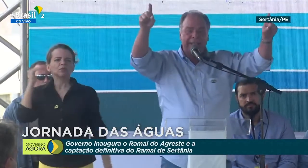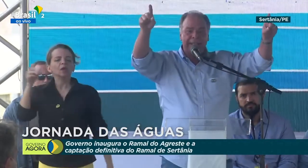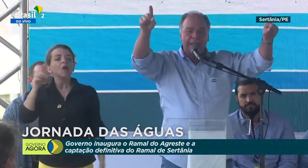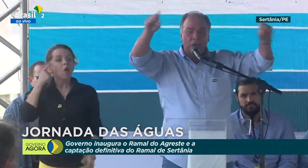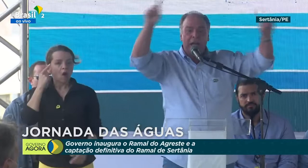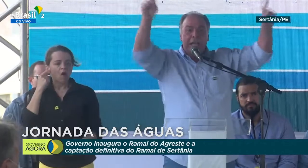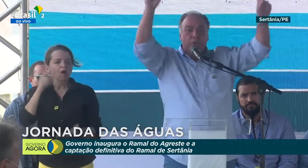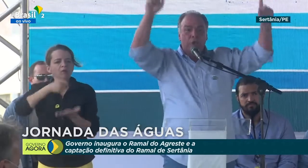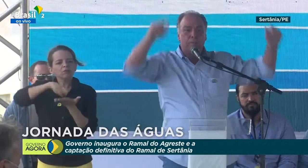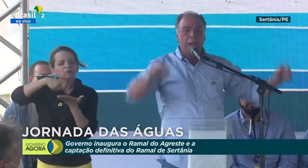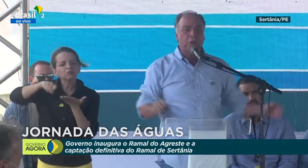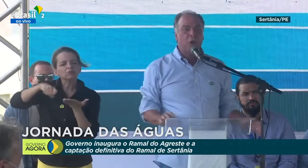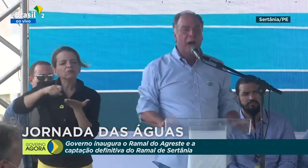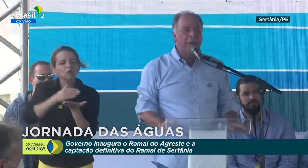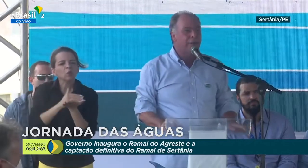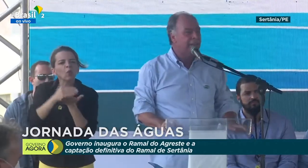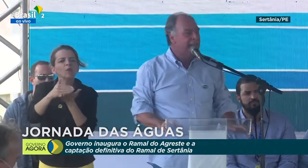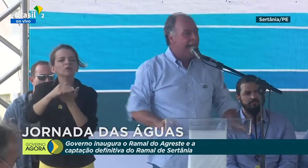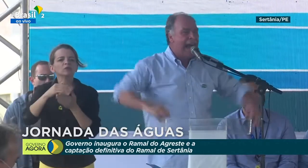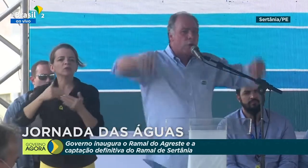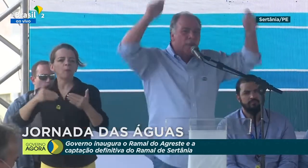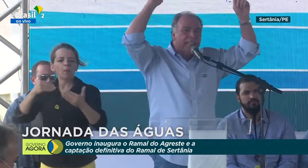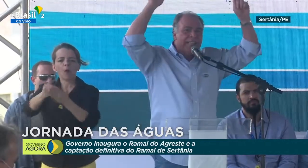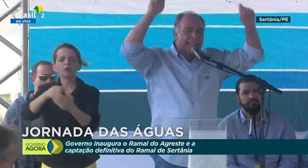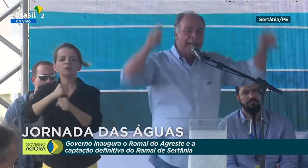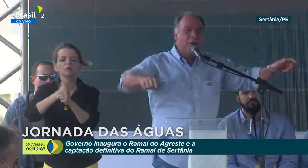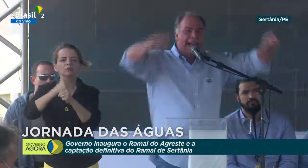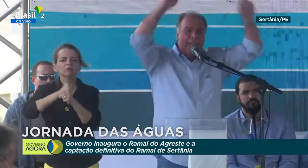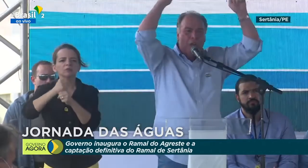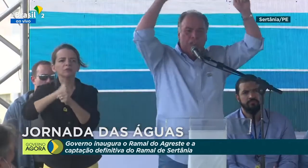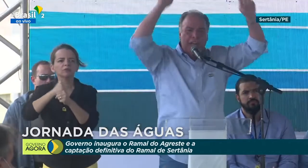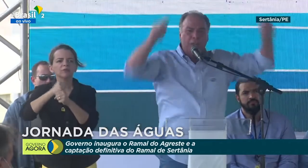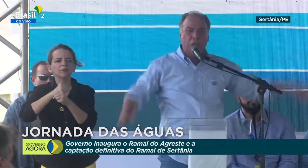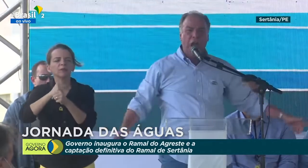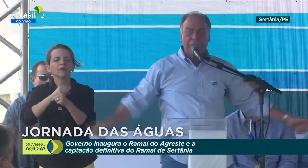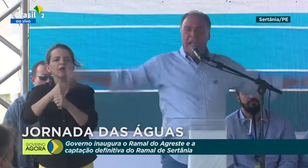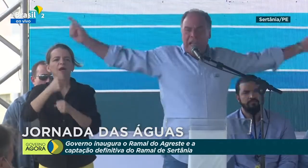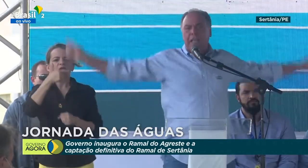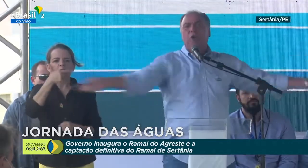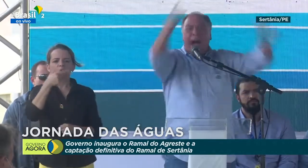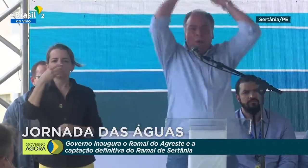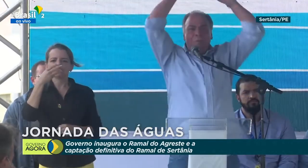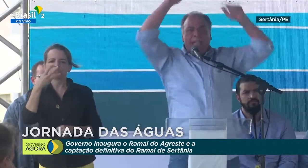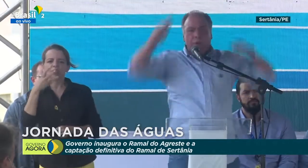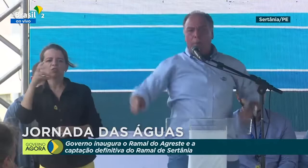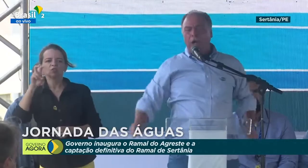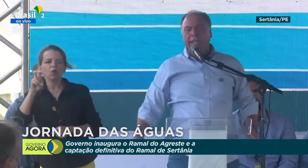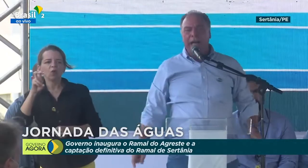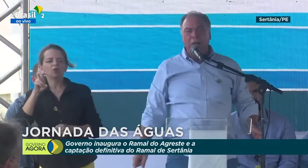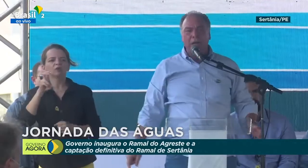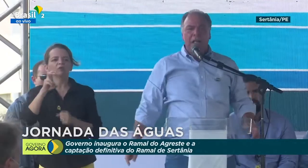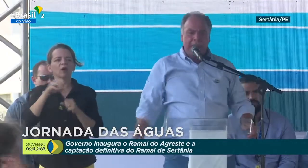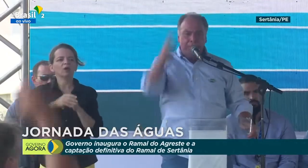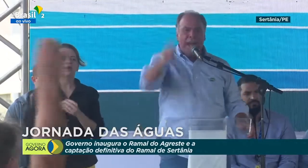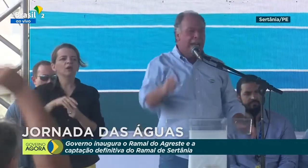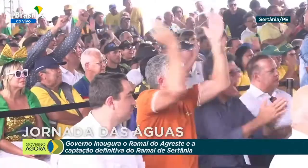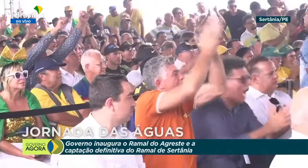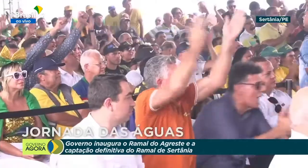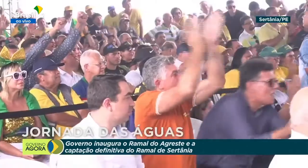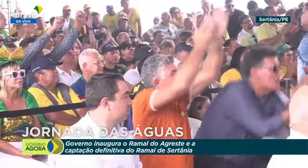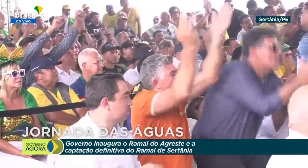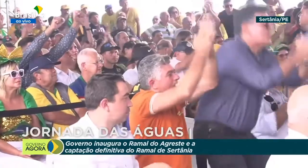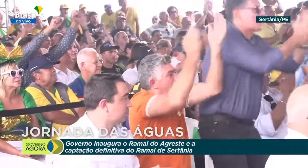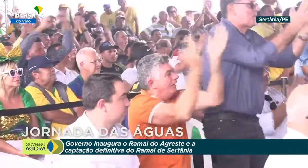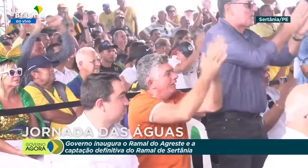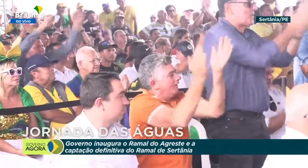anotem, no início do próximo ano, a concessão da 232 e do Arco Metropolitano de